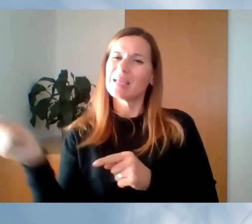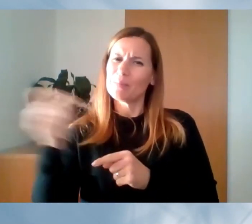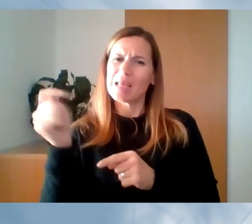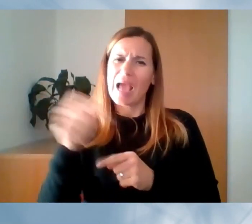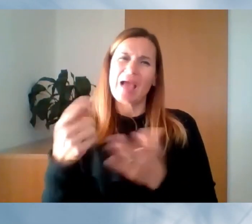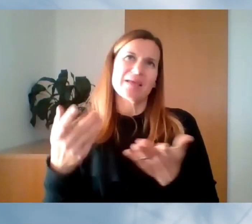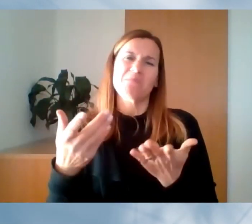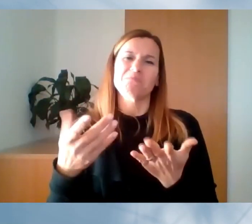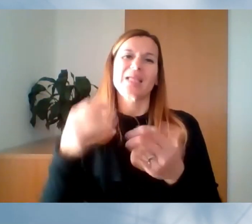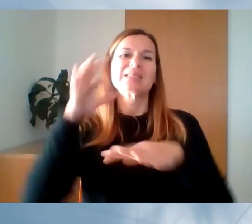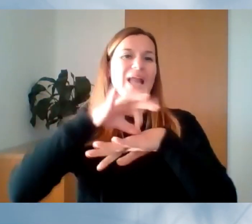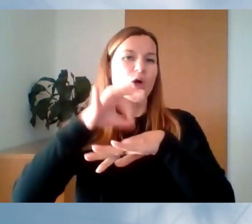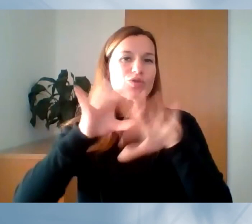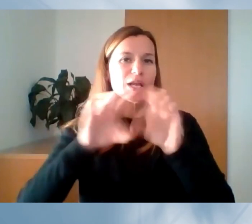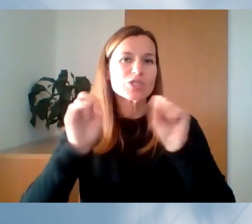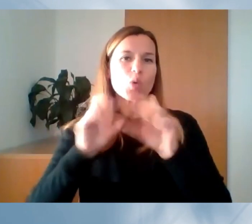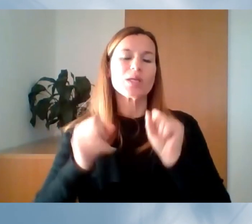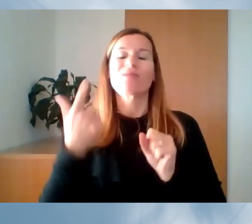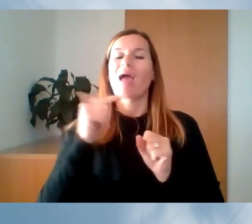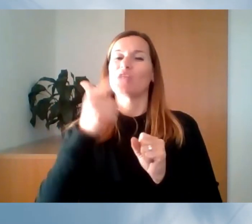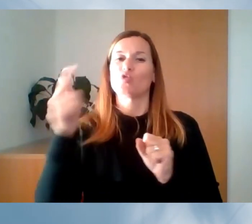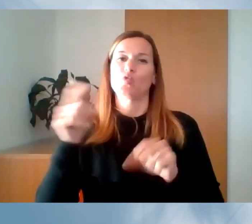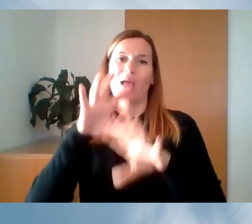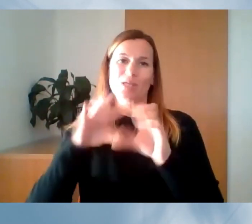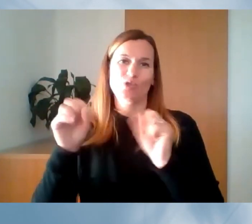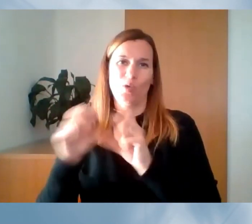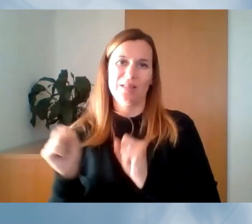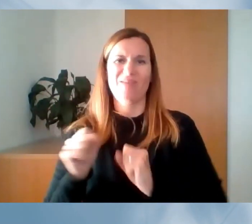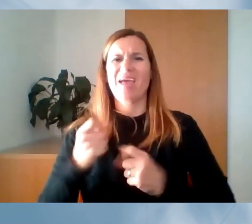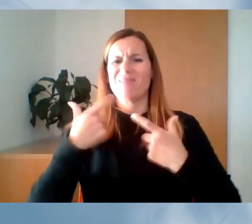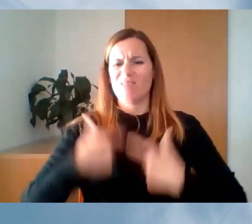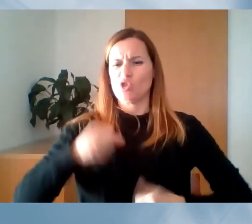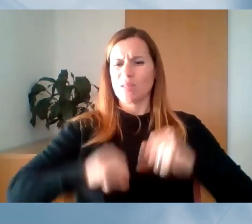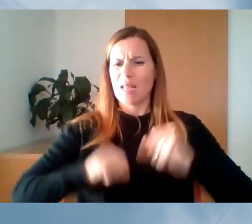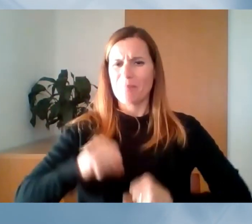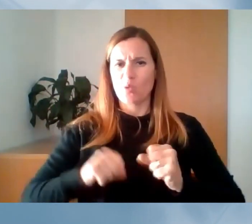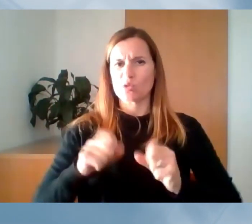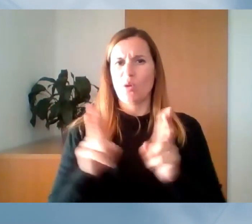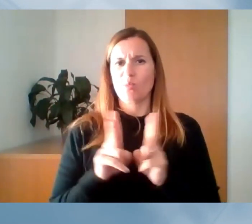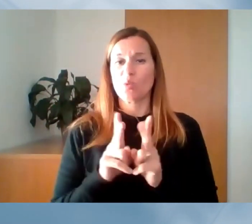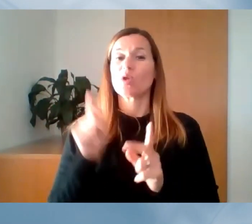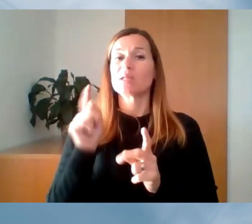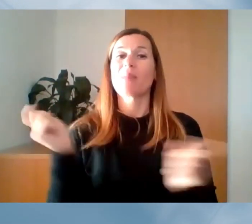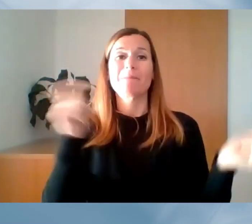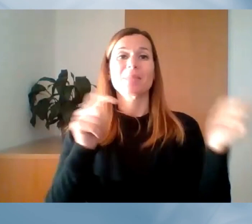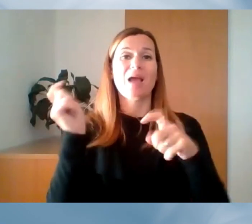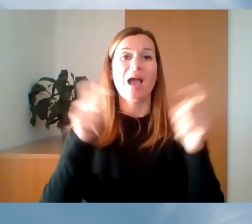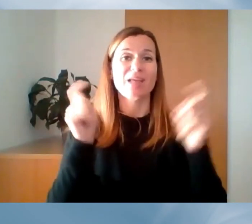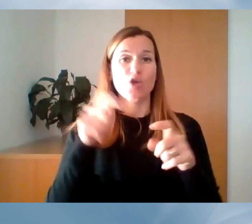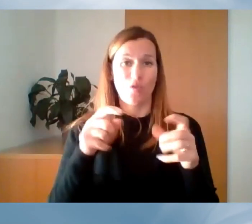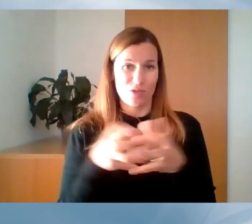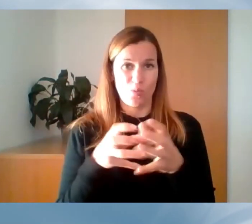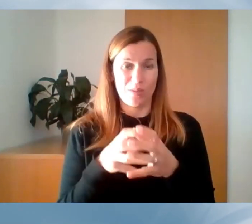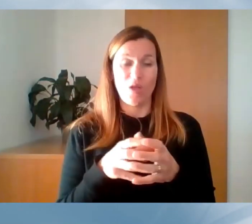prihaja za zdravstvene storitve, za kjerkoli druge storitve, fizioterapevtske. Ti pa v skupino